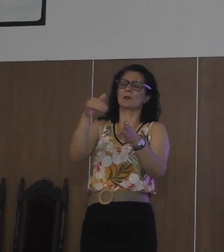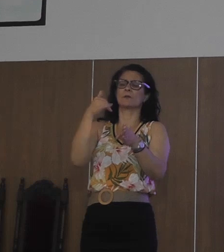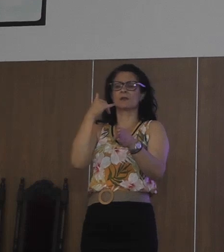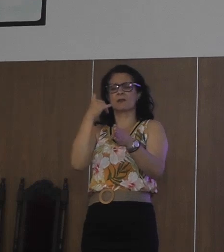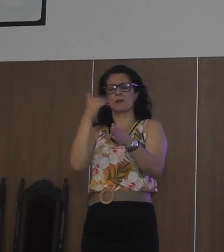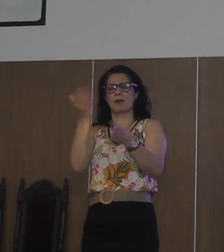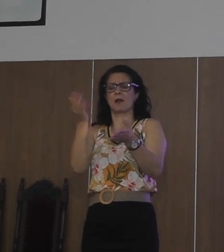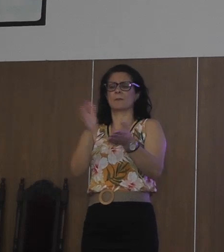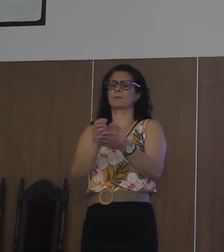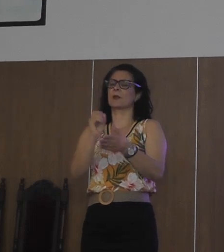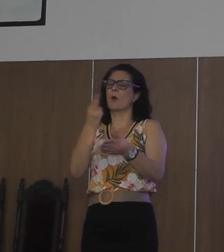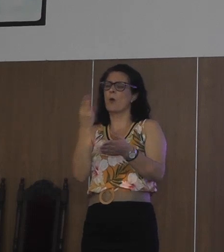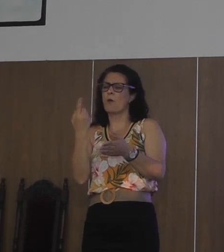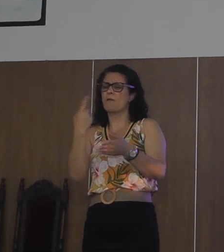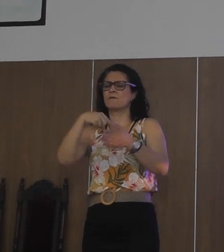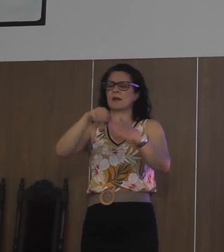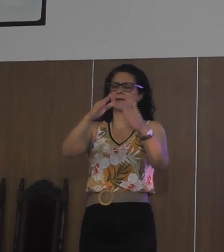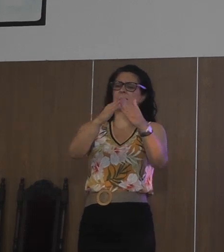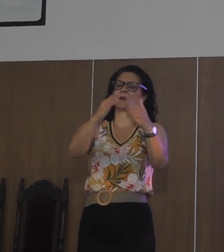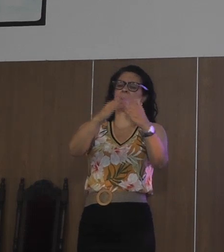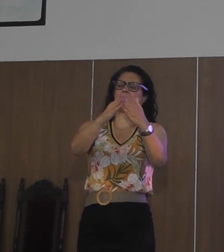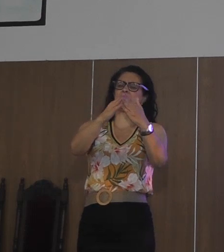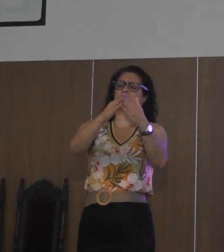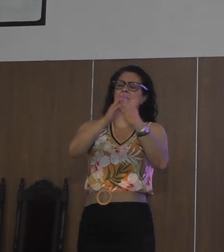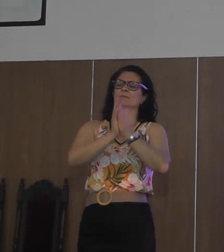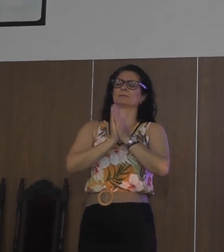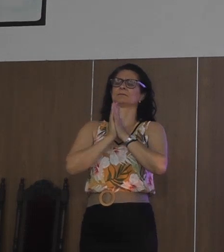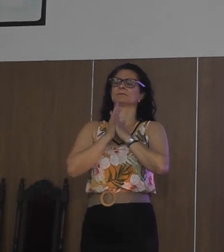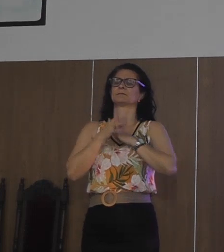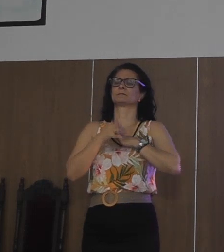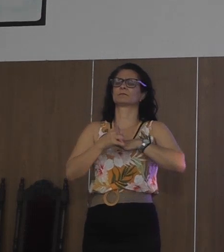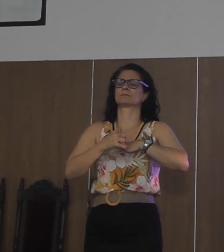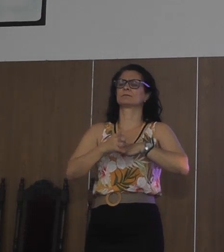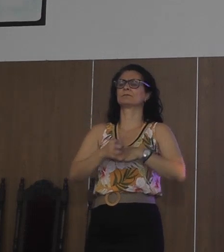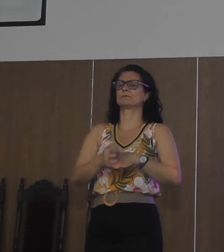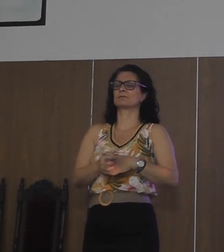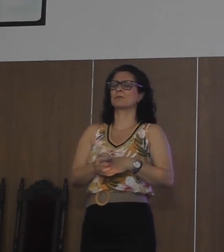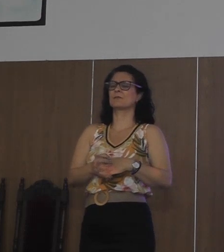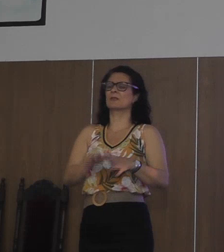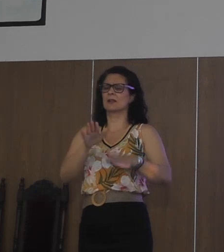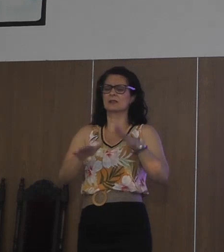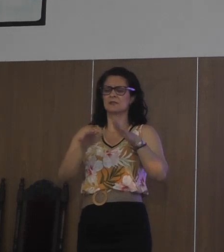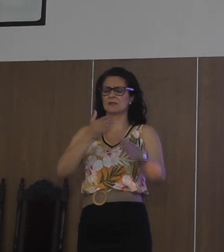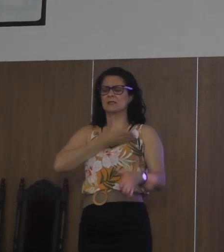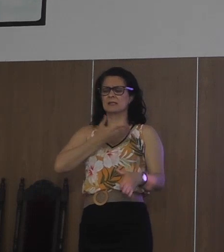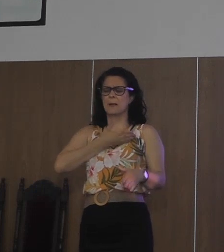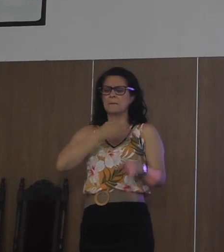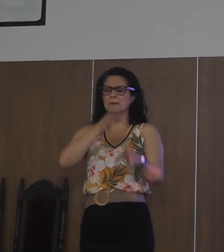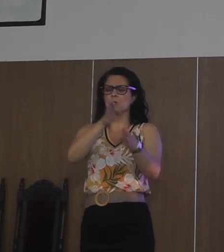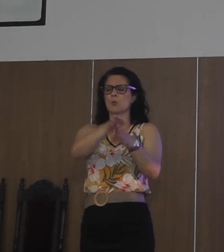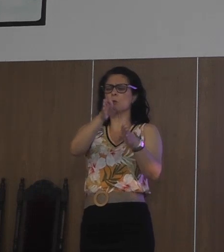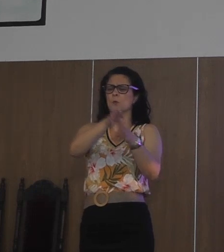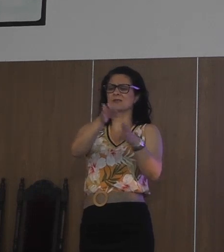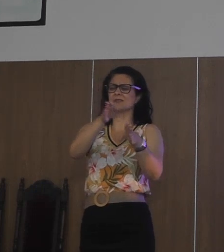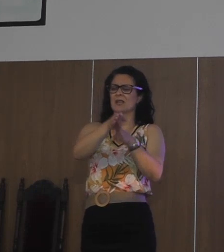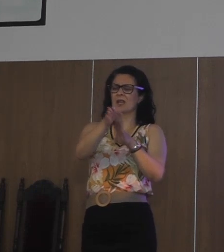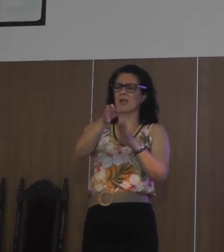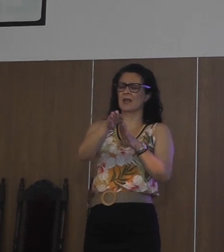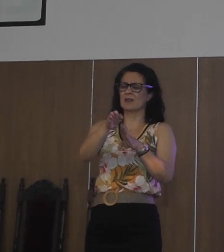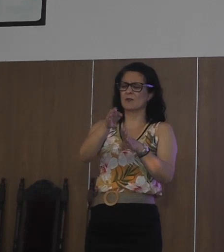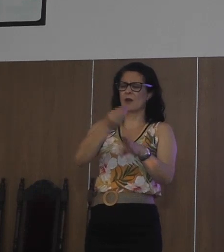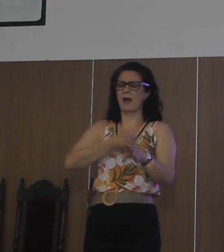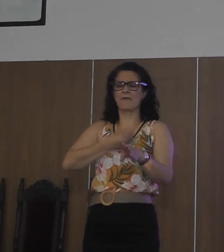momento, mas talvez essa mensagem, ó Pai, direcionada a esse coração, nós pedimos a Ti, Pai, que